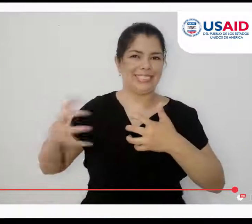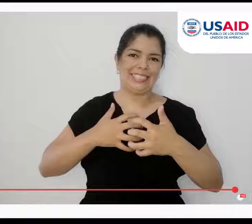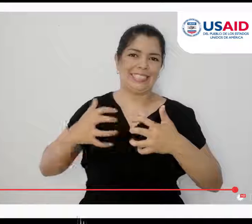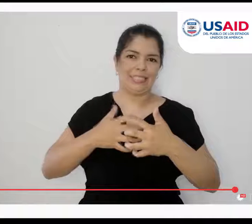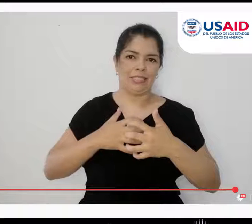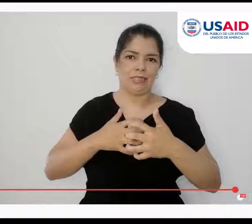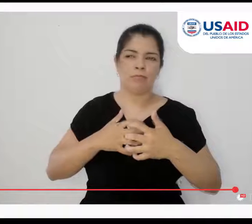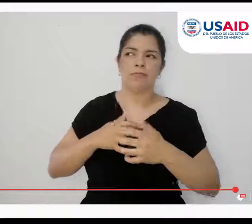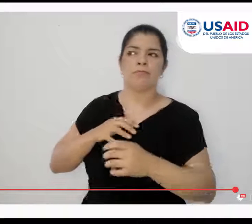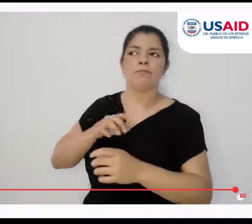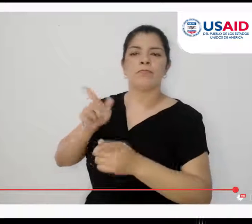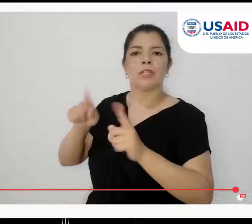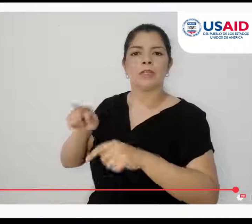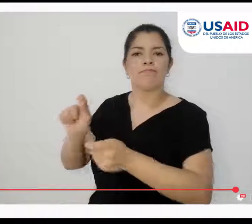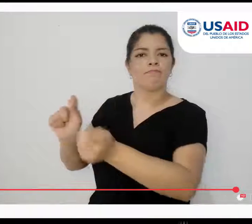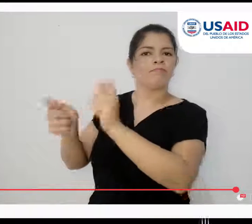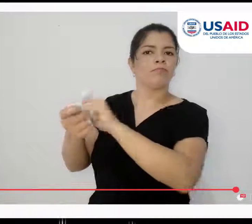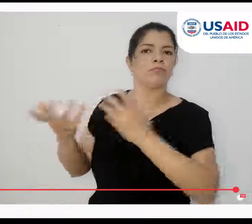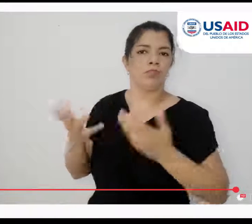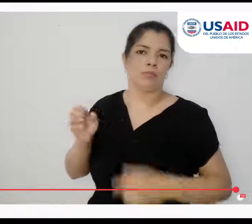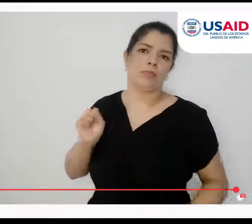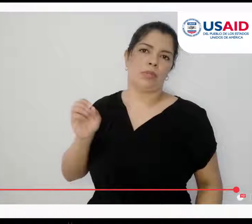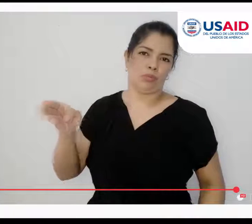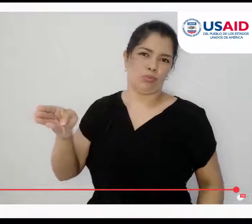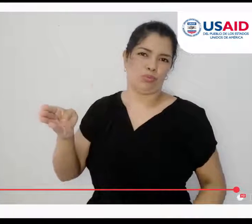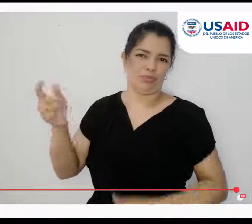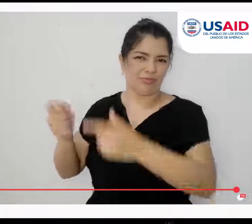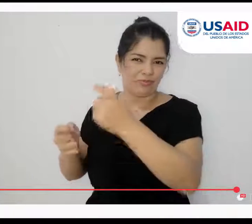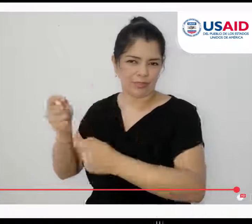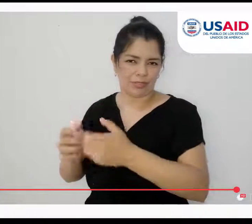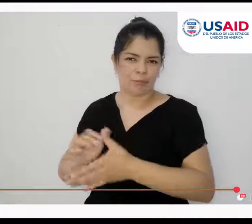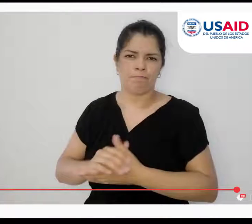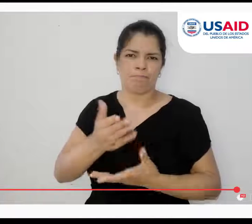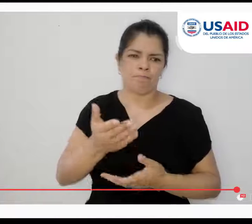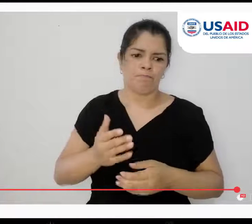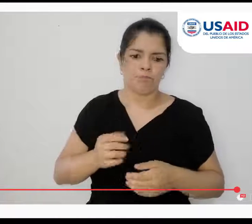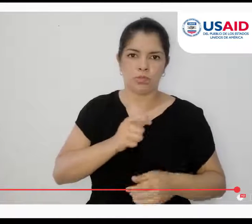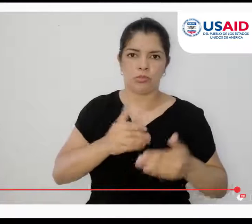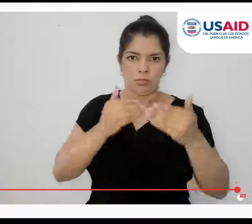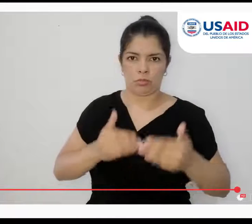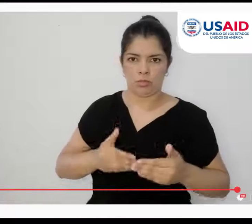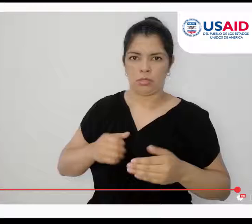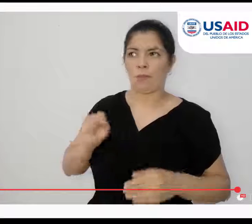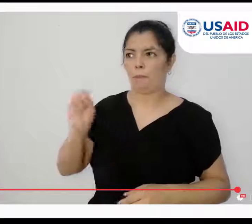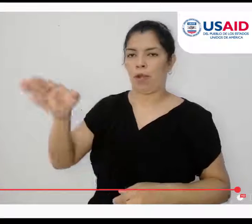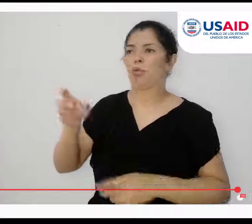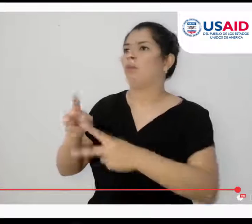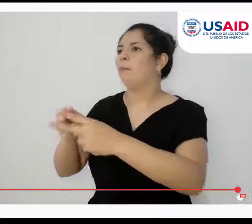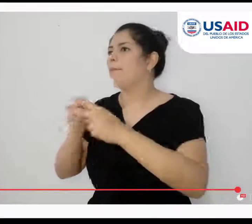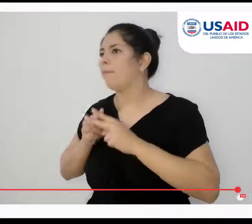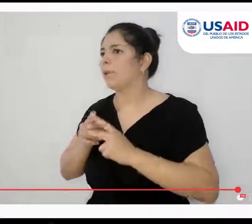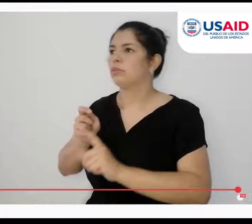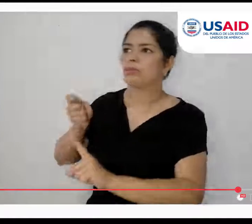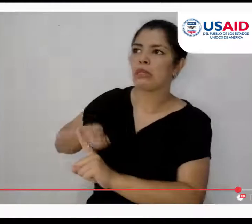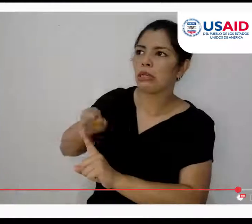permear al sector financiero. Es decir, hoy en día todavía el acceso a créditos o el acceso a la banca para las personas